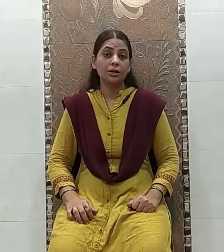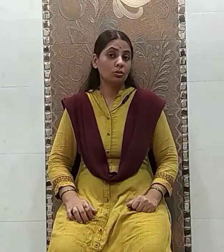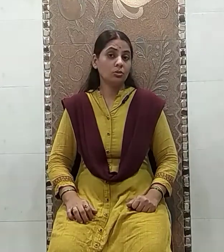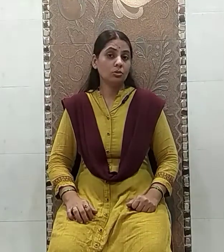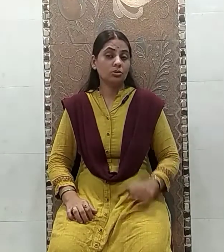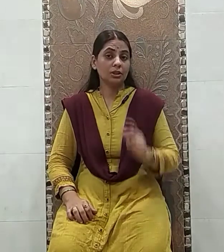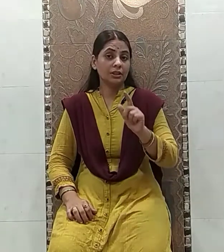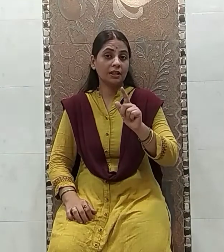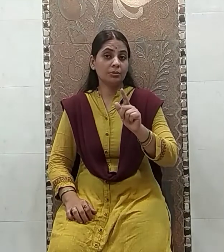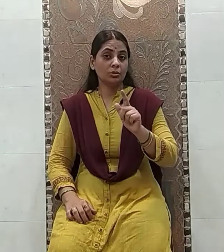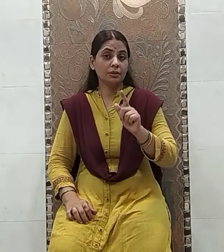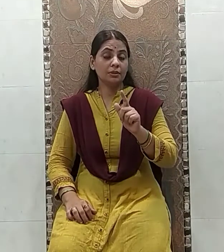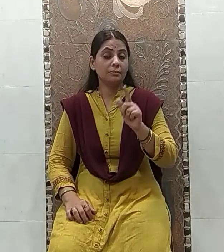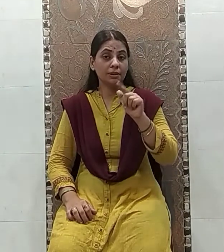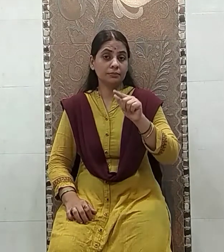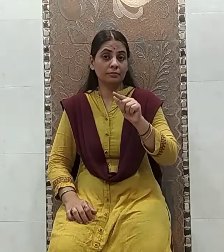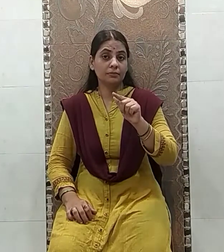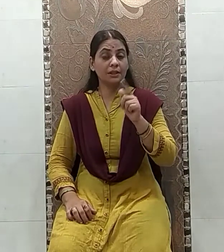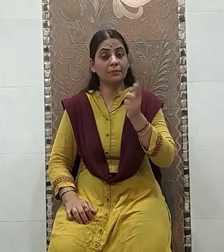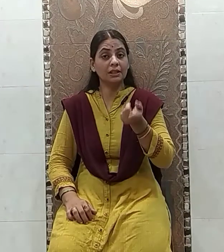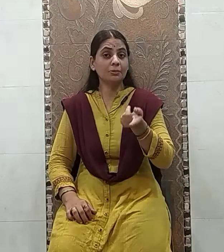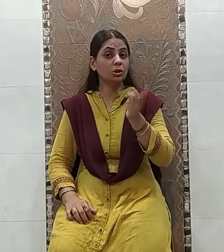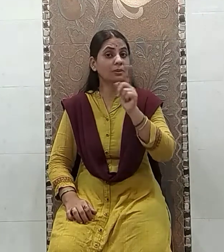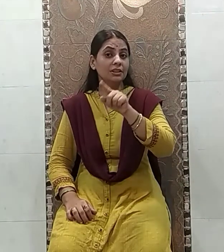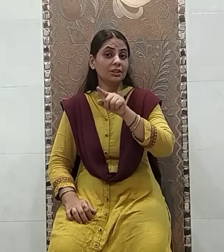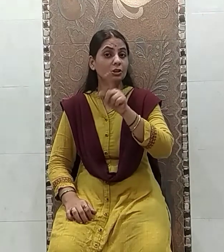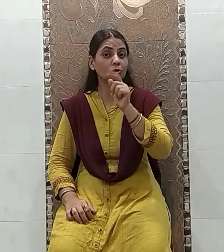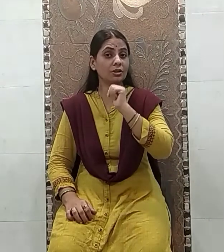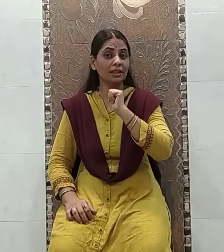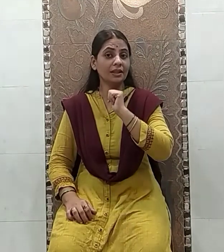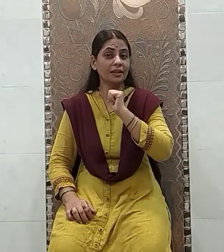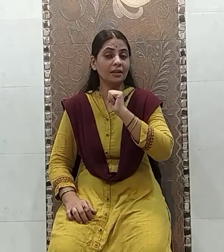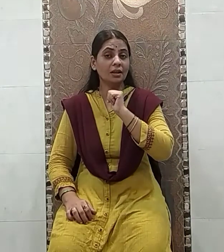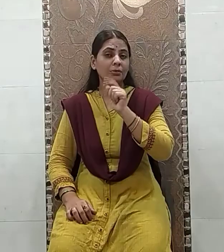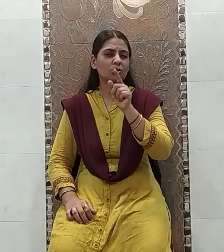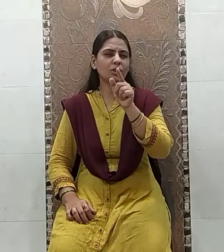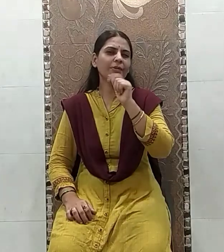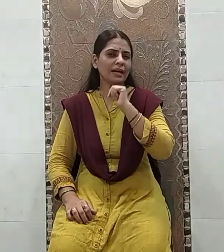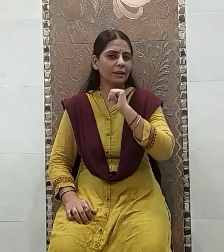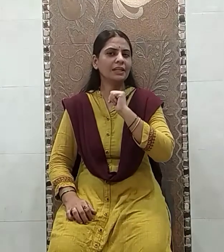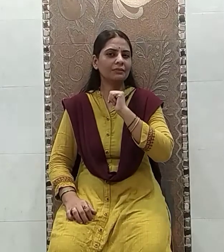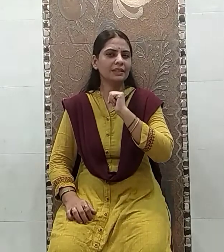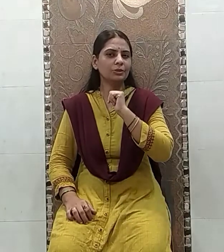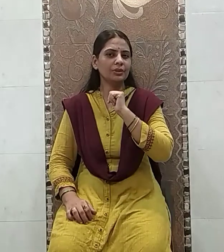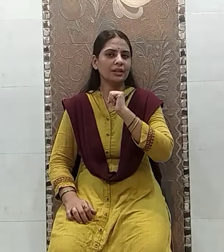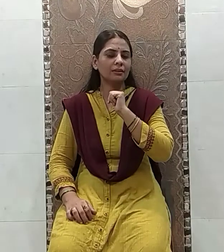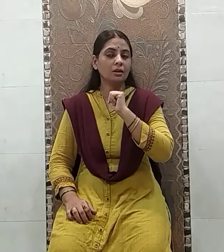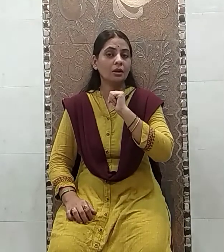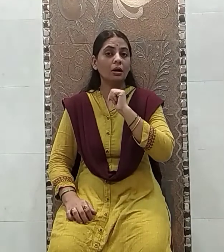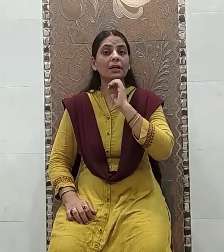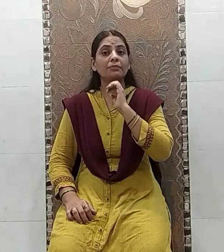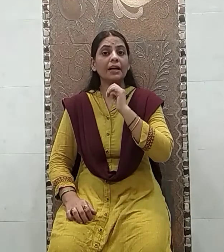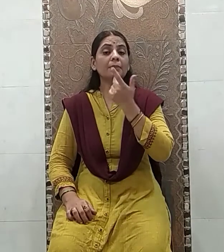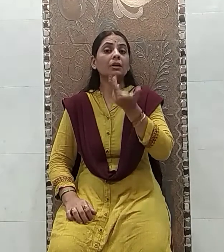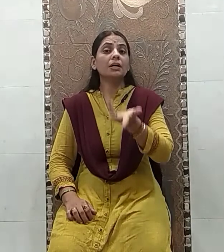हो शरीराबरोबर मन आणि मनाबरोबर शरीर जोडलेलं आहे, मग थोडा व्यायामाला वेळ देऊया. मग व्यायाम